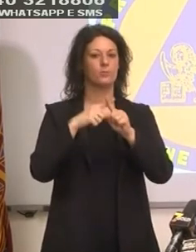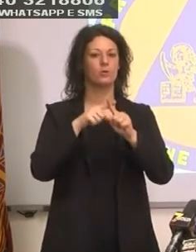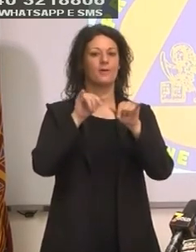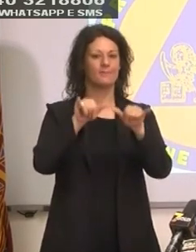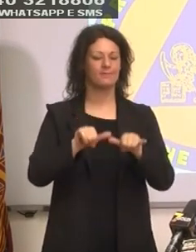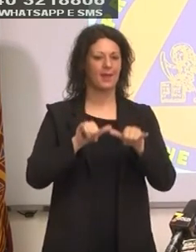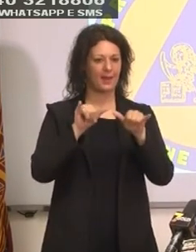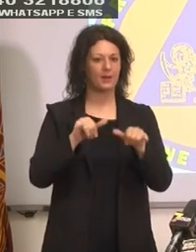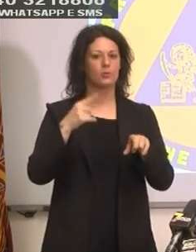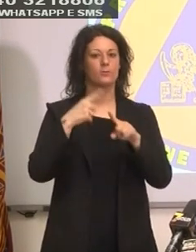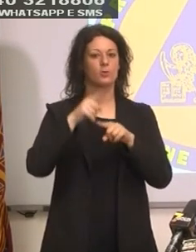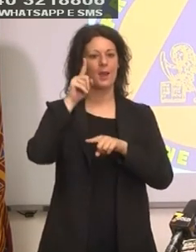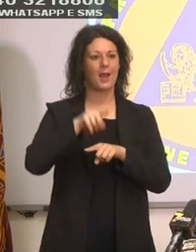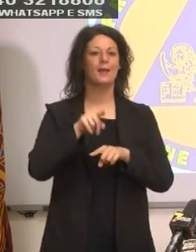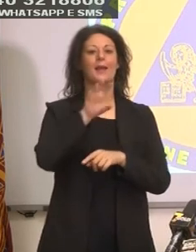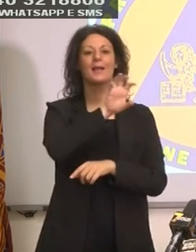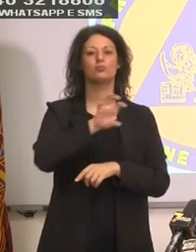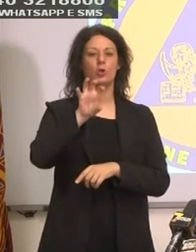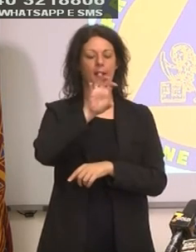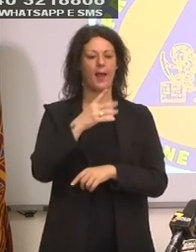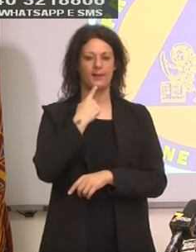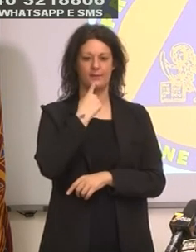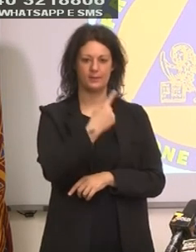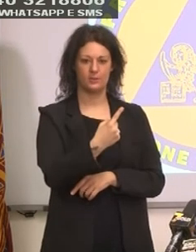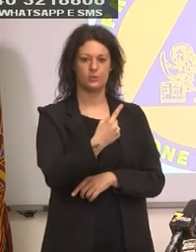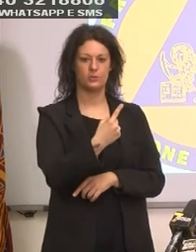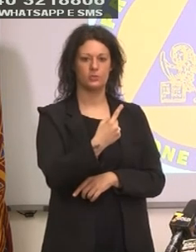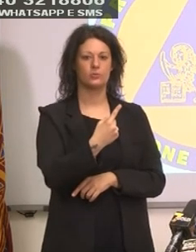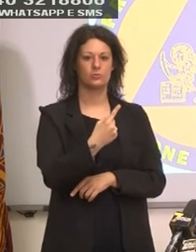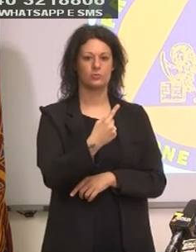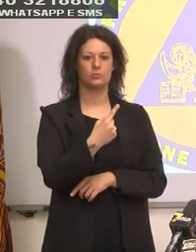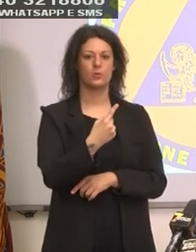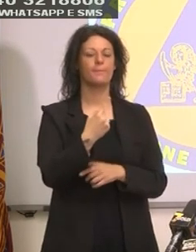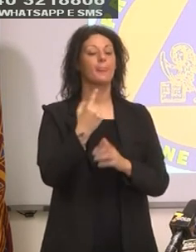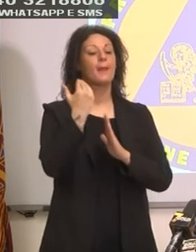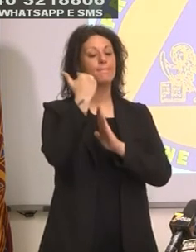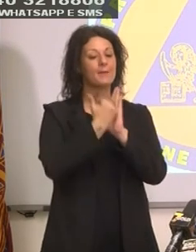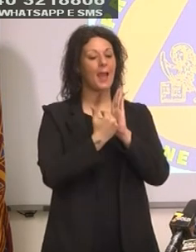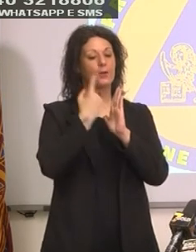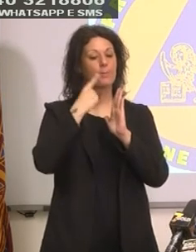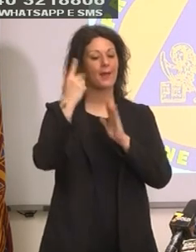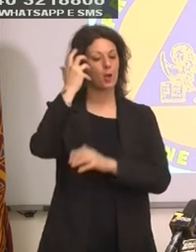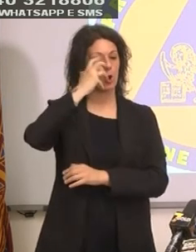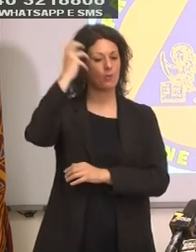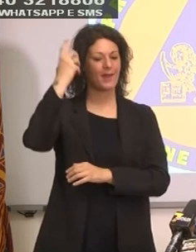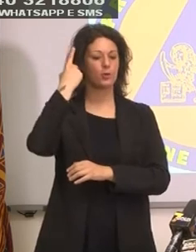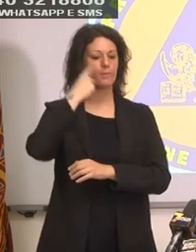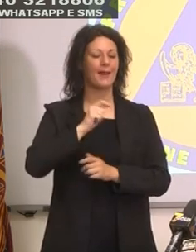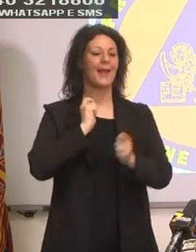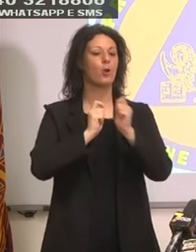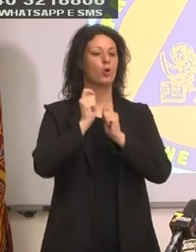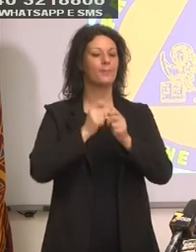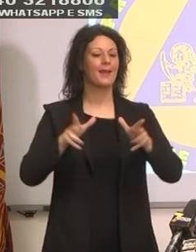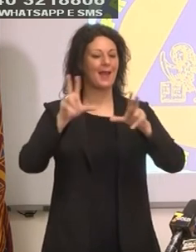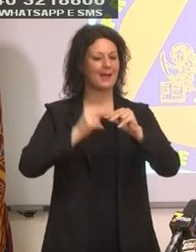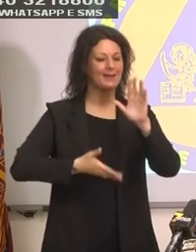camerale regionale, nel quale sostanzialmente si denuncia l'inadeguatezza del piano del governo sul rilancio dell'economia sotto vari aspetti,